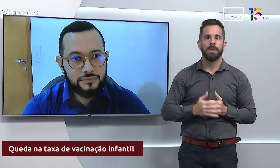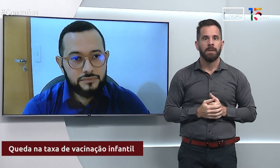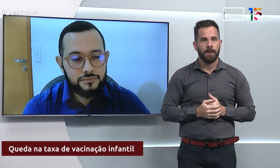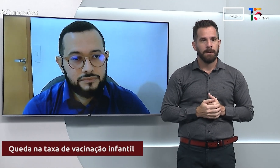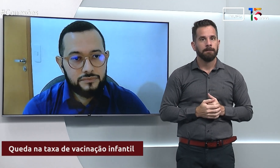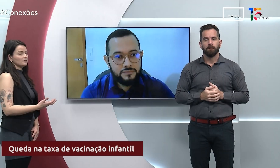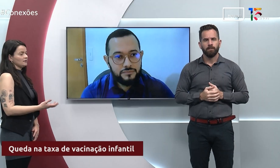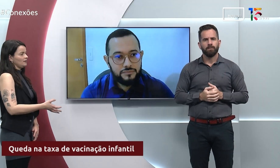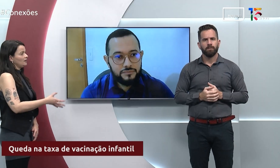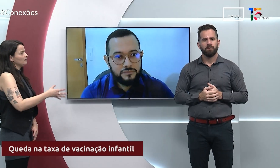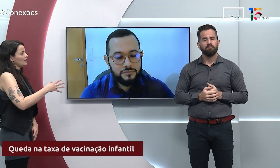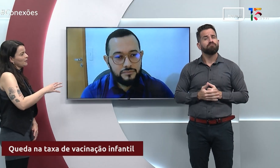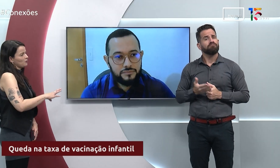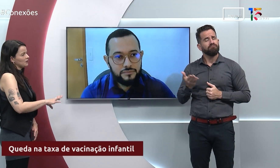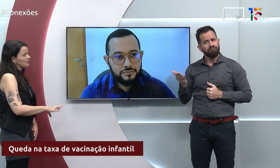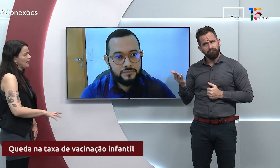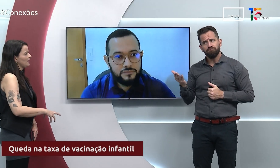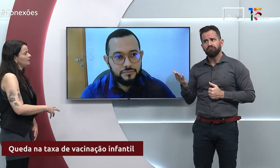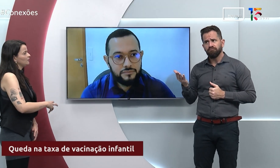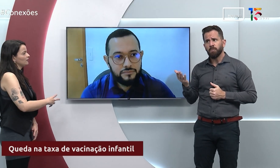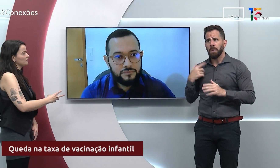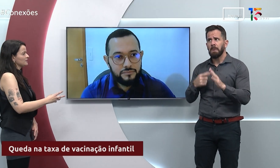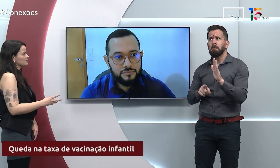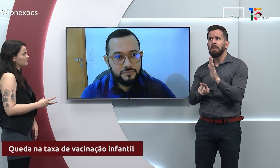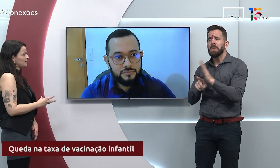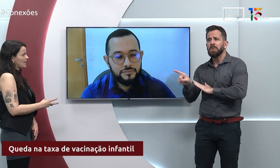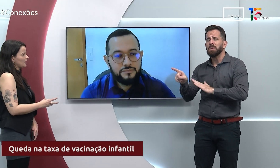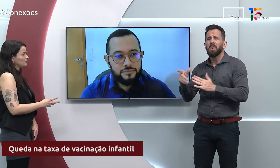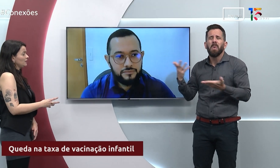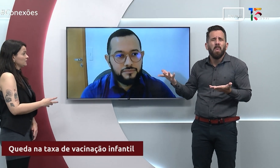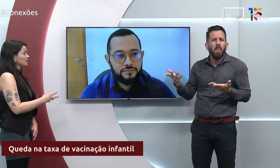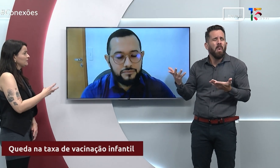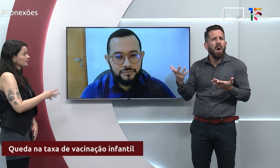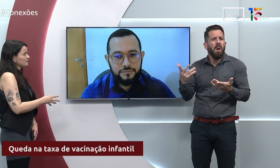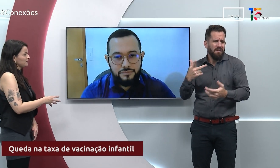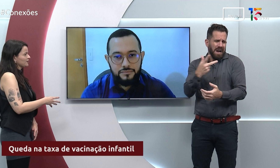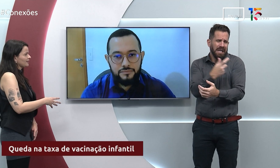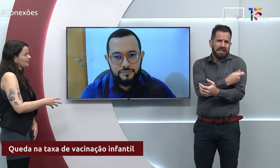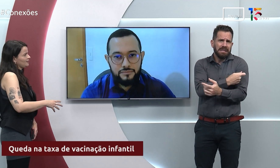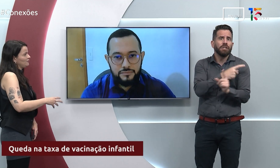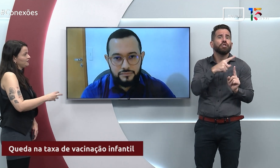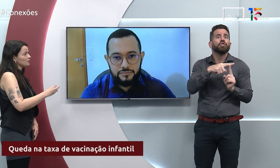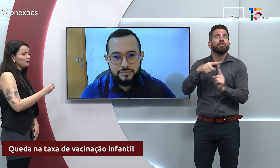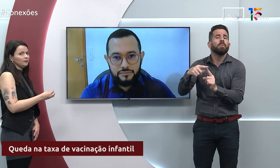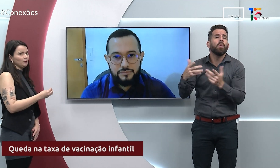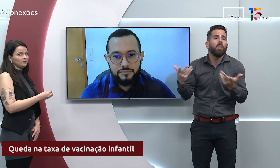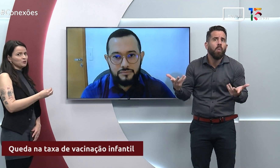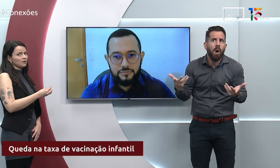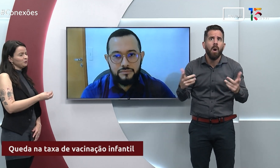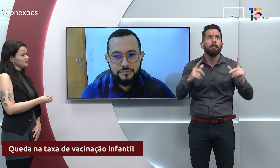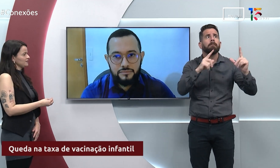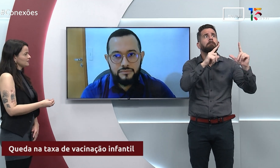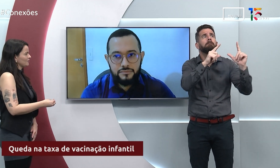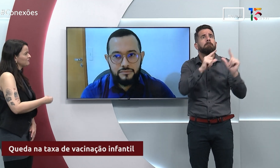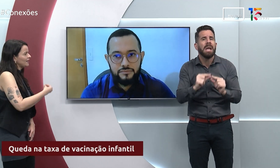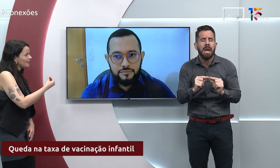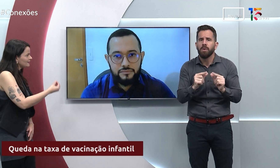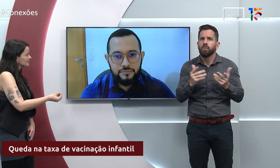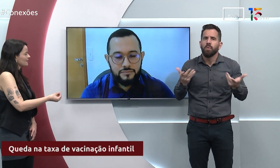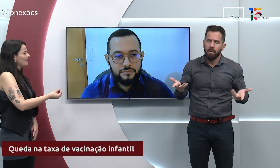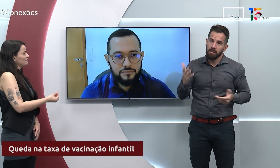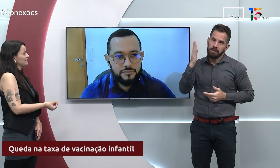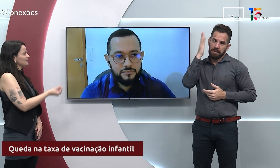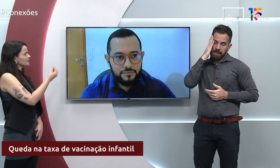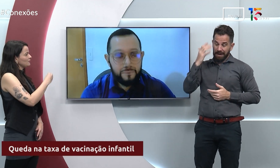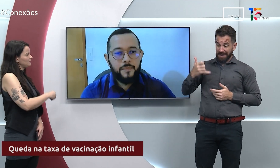quais as vacinas que têm maior queda? O que vocês avaliaram? A gente sabe que essa faixa etária é uma faixa muito importante para a imunização, né?